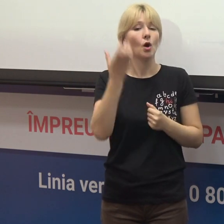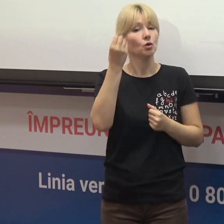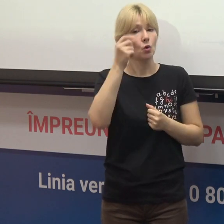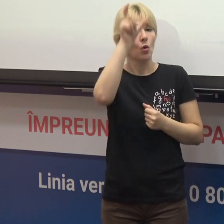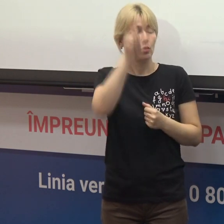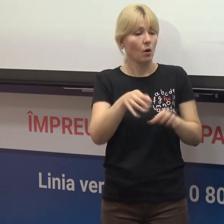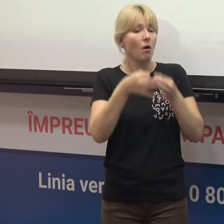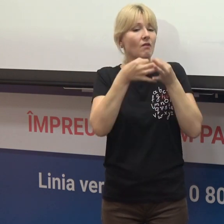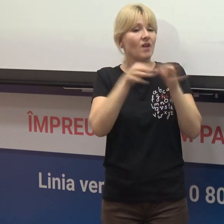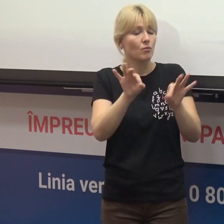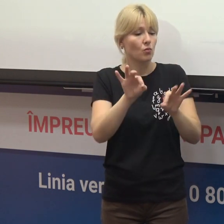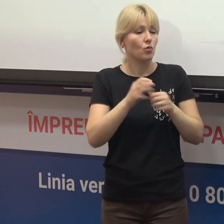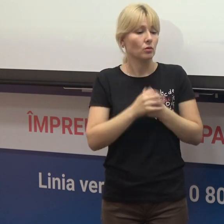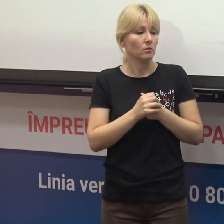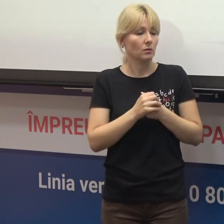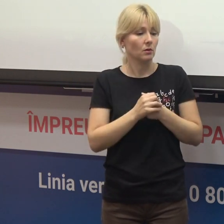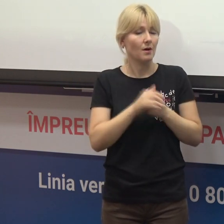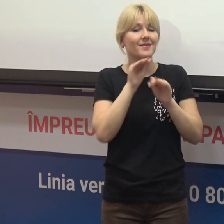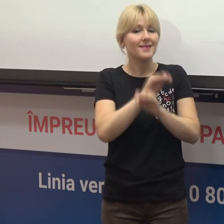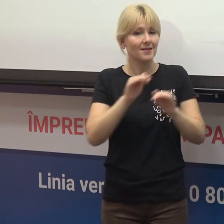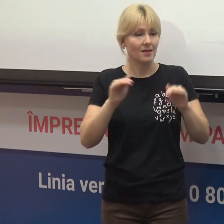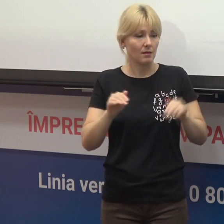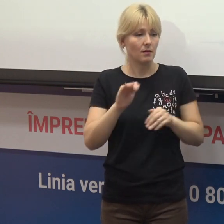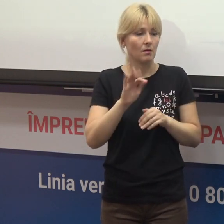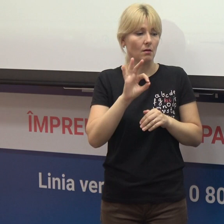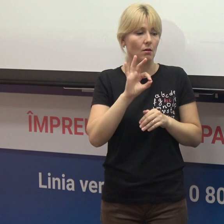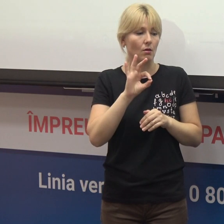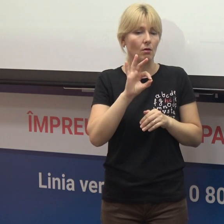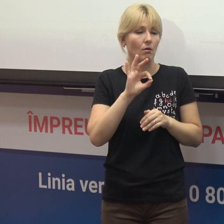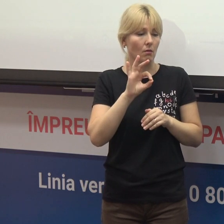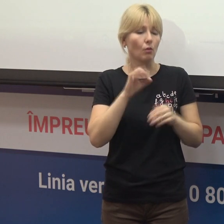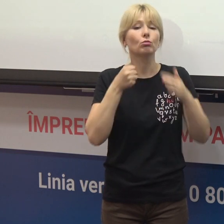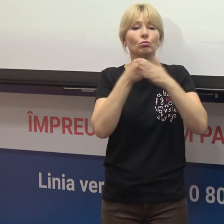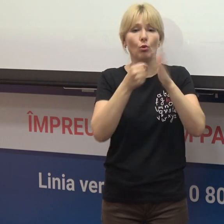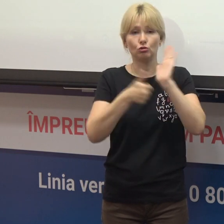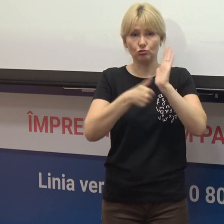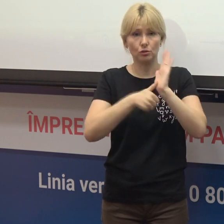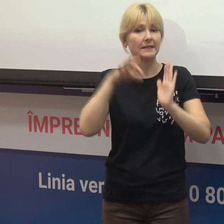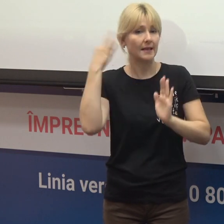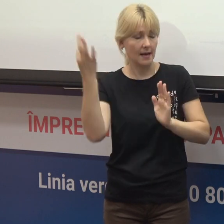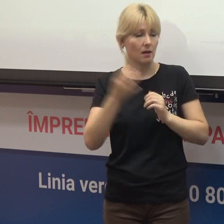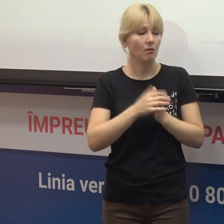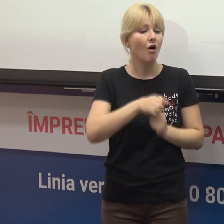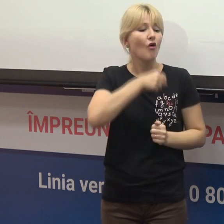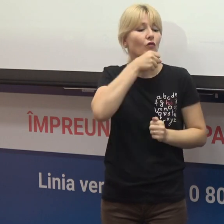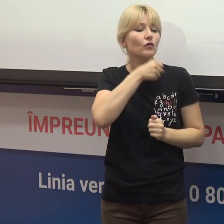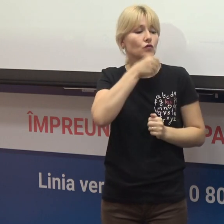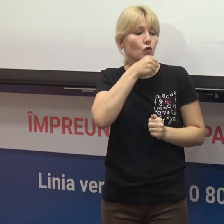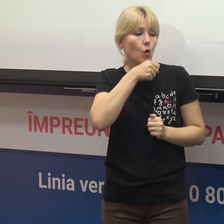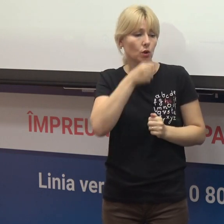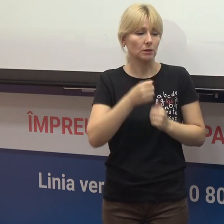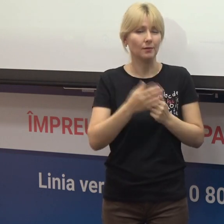să zicem, aplicată asupra copiilor cu vârsta până la 6 ani, deci minorilor și